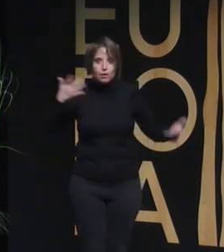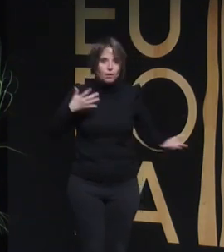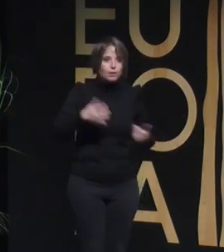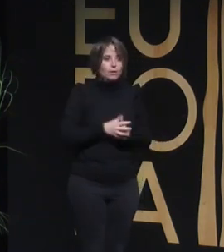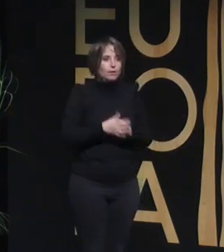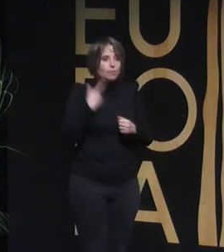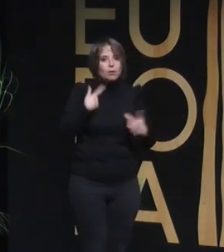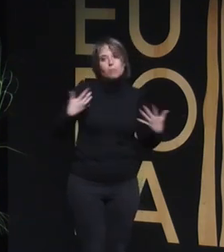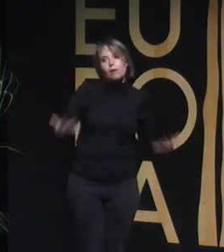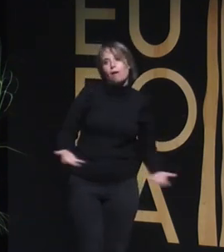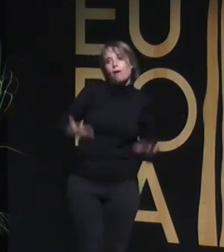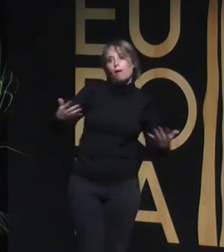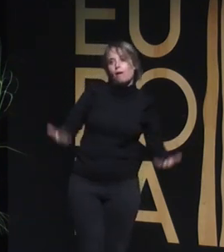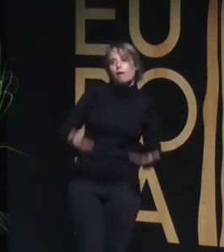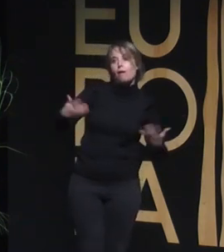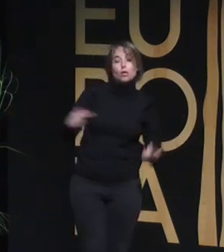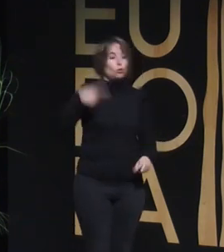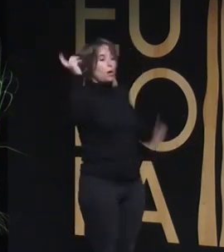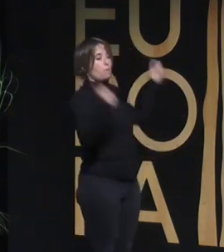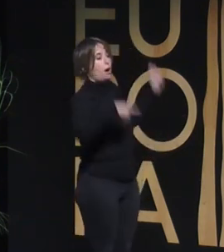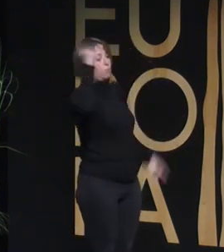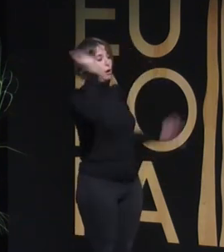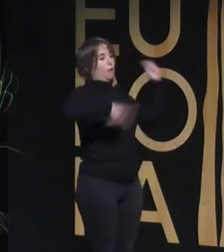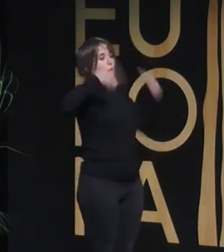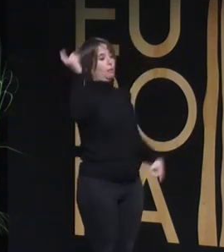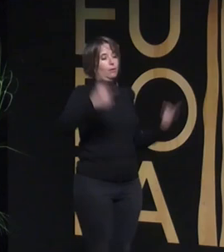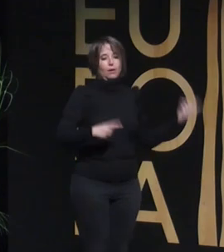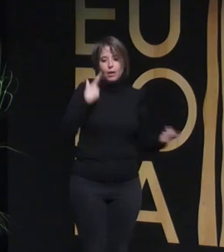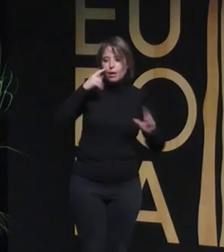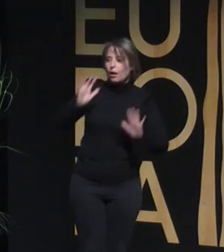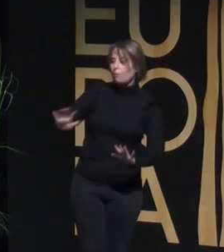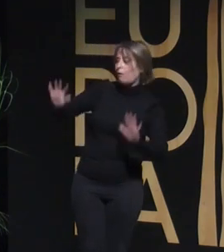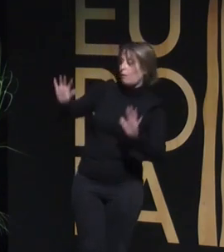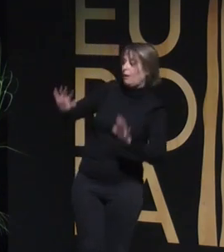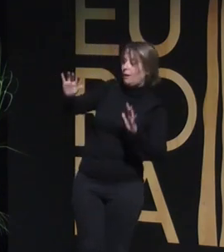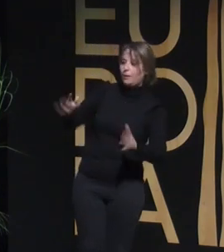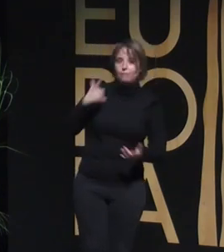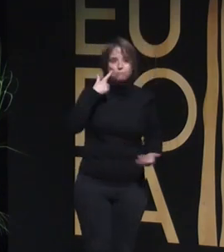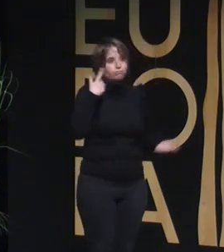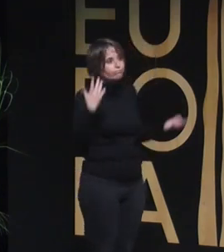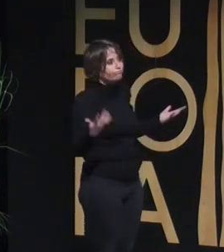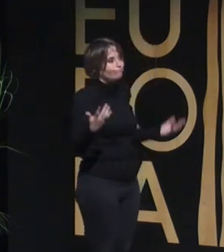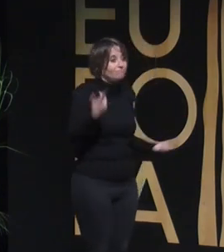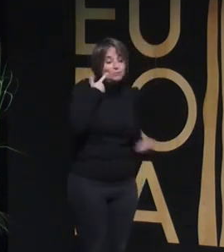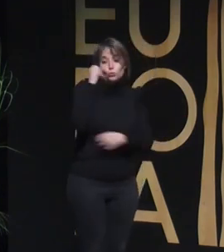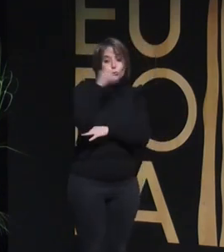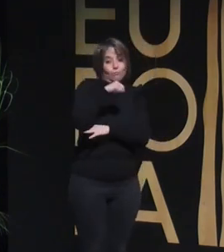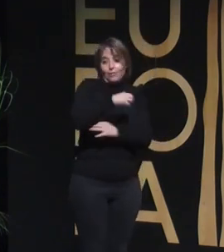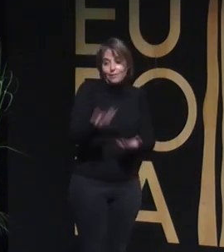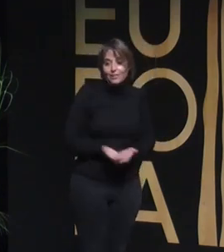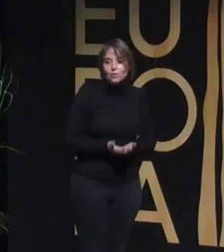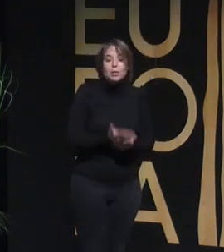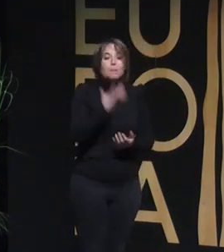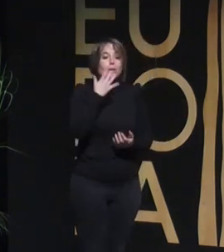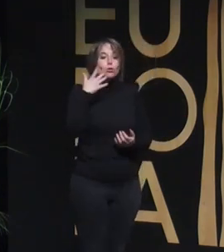un poco flow, ¿no? Un poco, y el otro, pim, pam, porque tal, y a ver, porque tal. No te va a hacer caso. Ahora, si